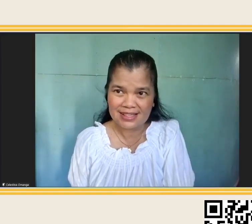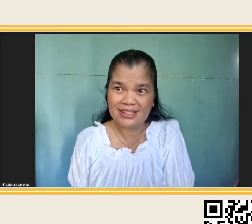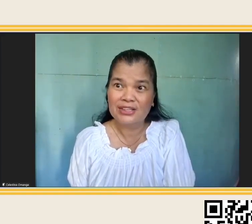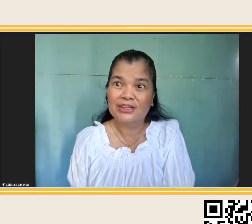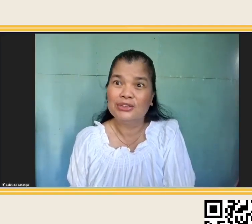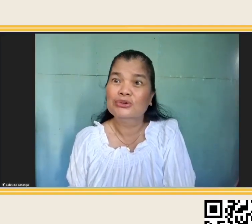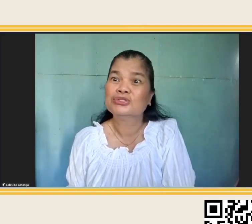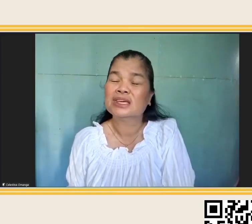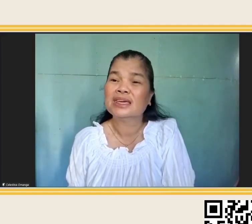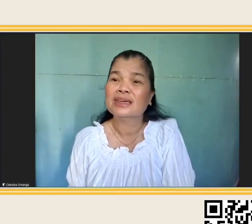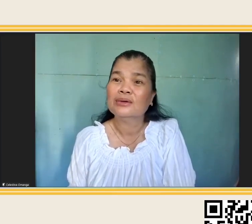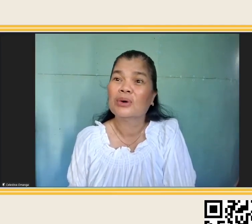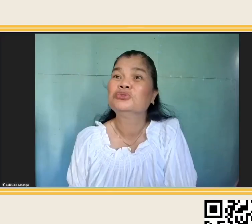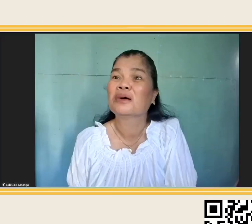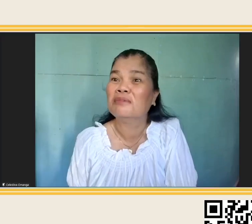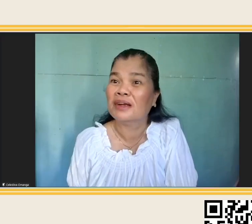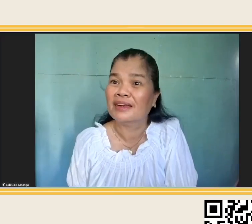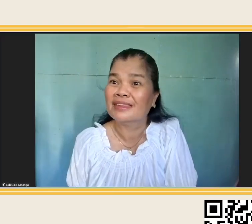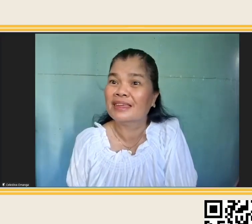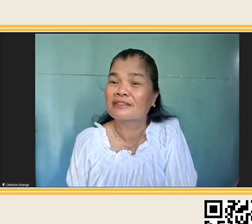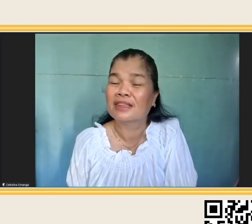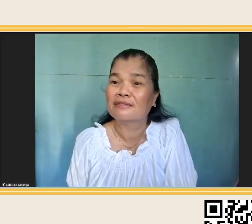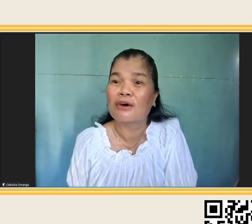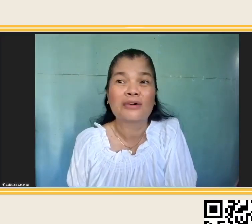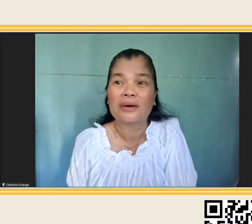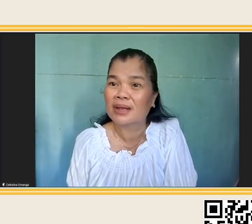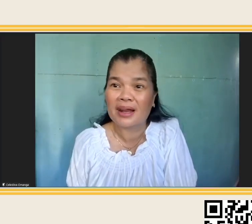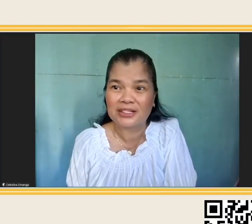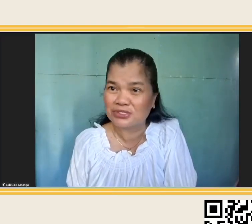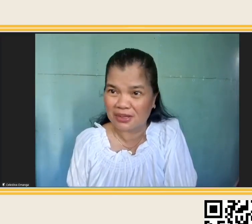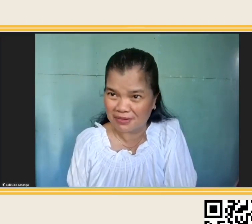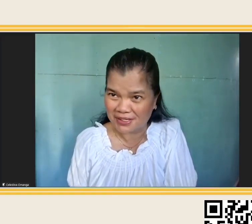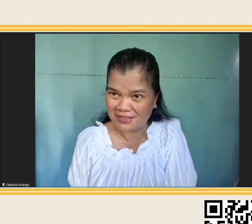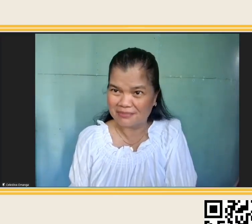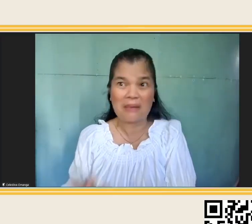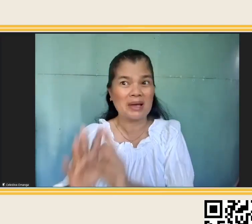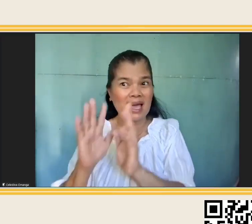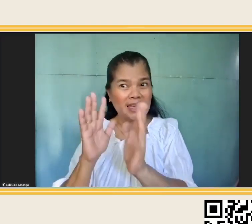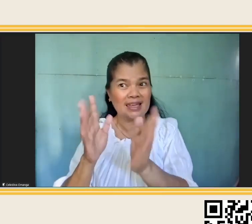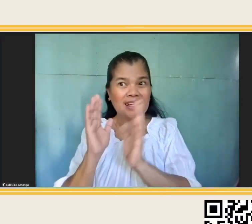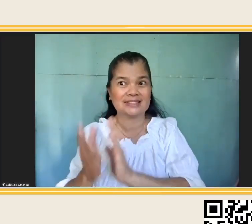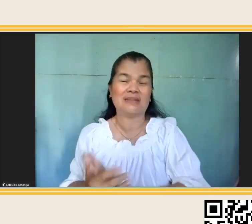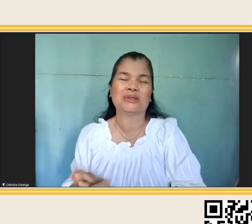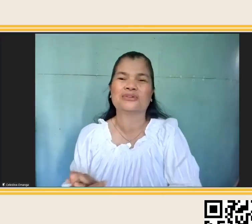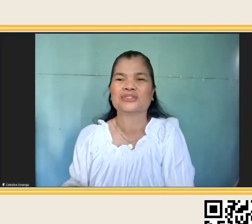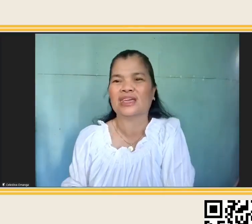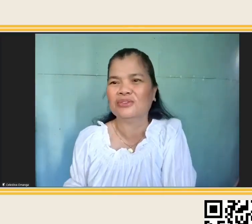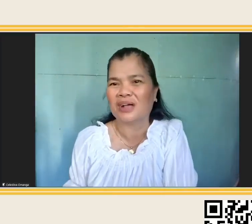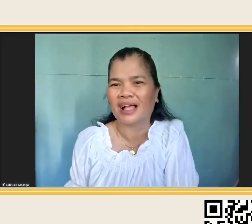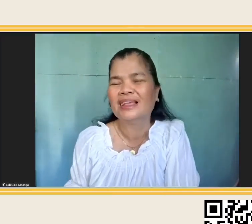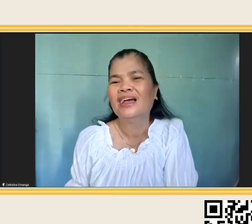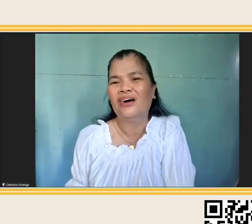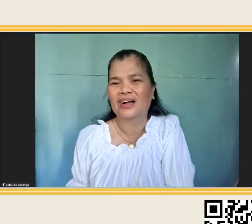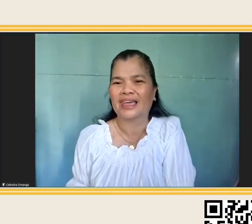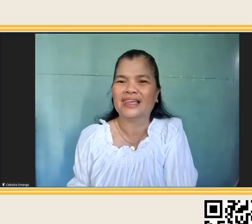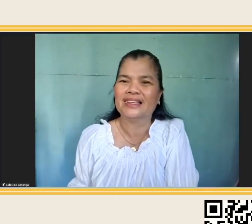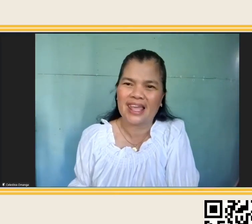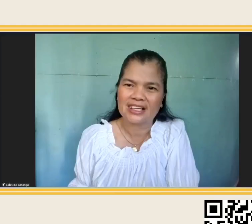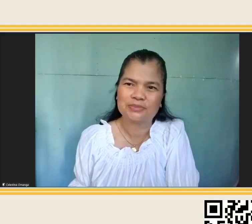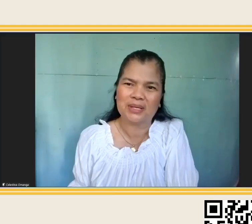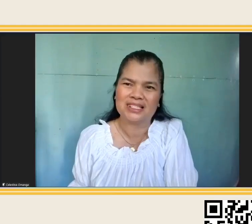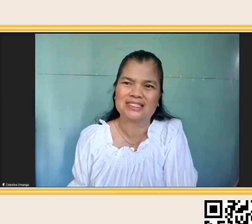sentences using what you have learned, the vocabularies you have learned. Mamaya yan ang assignment ko sa inyo, ha?